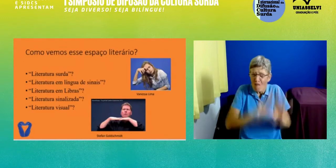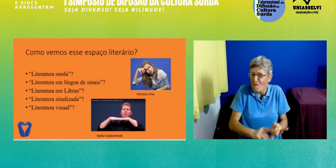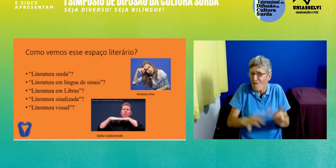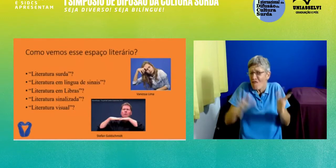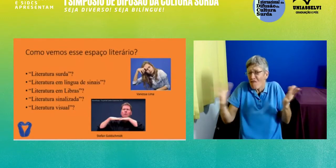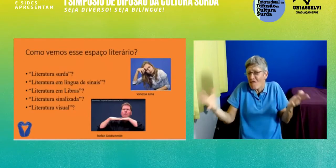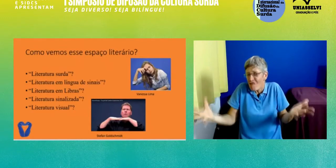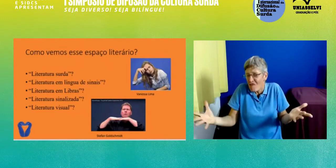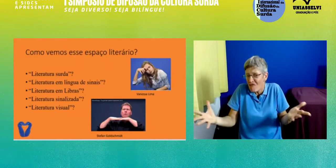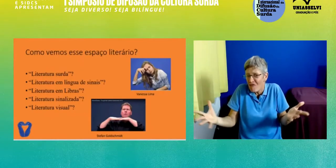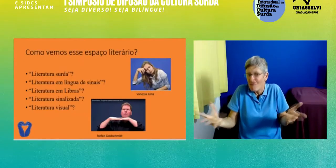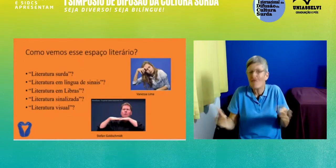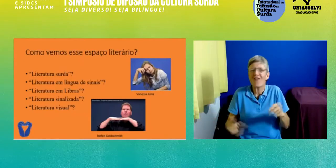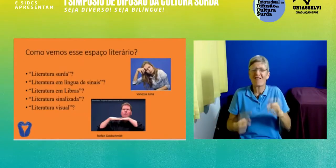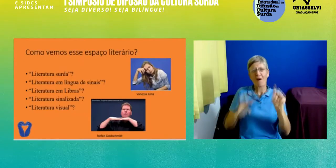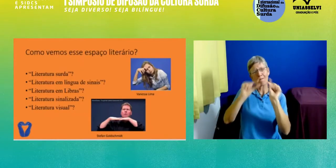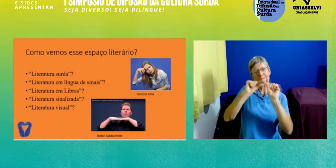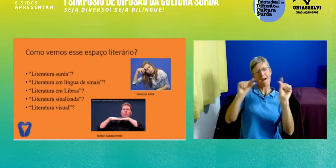E é visual.